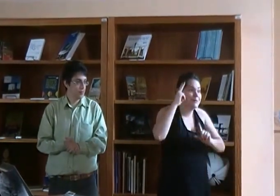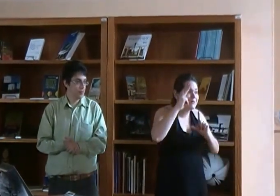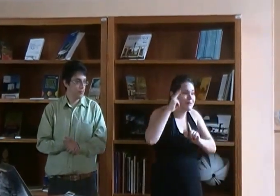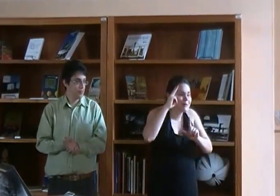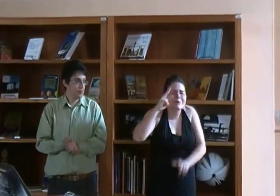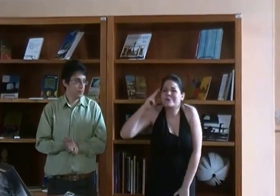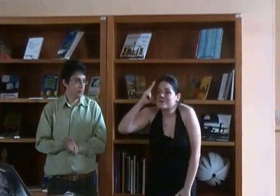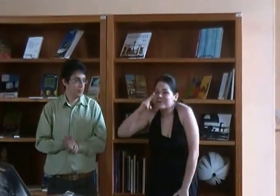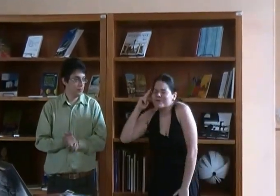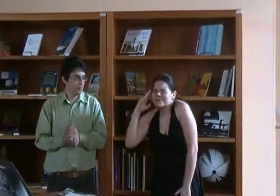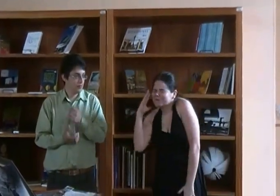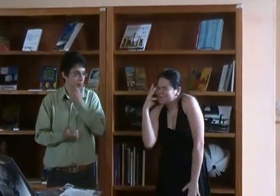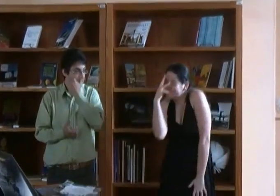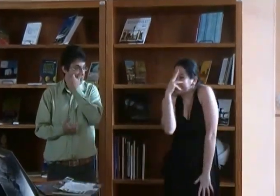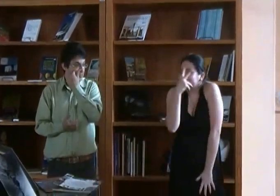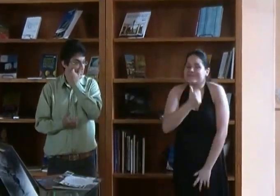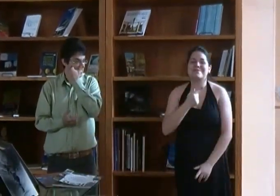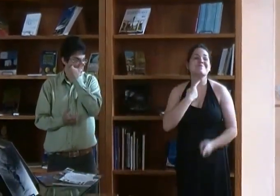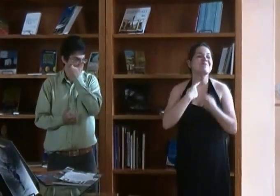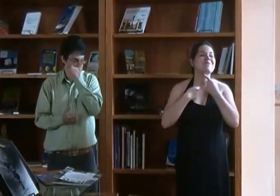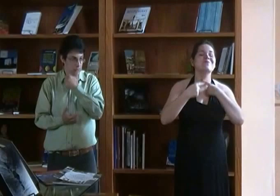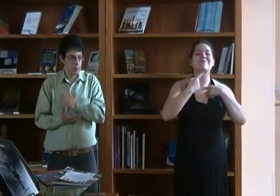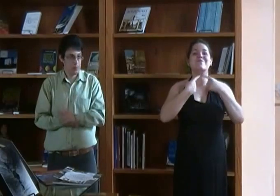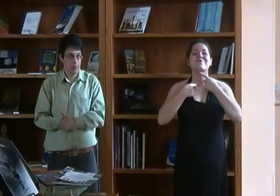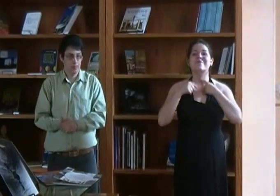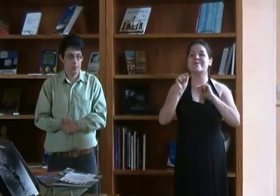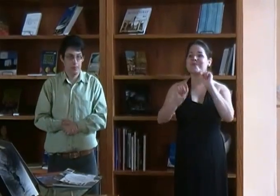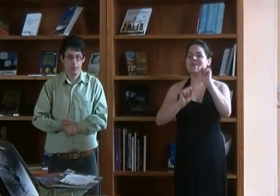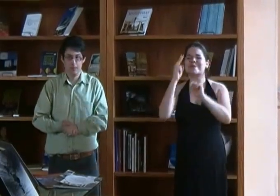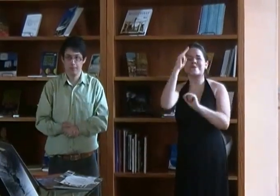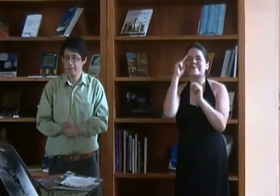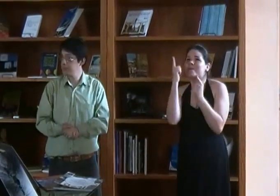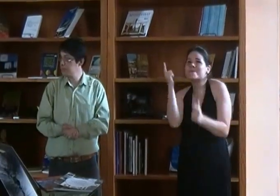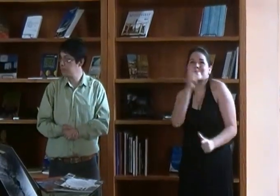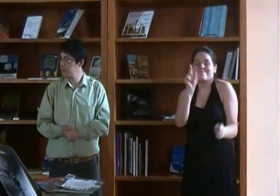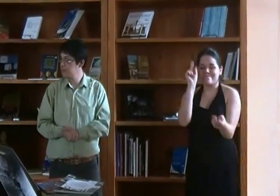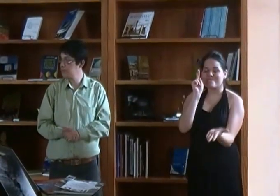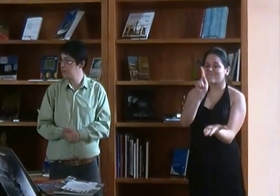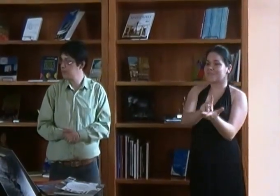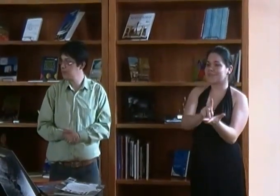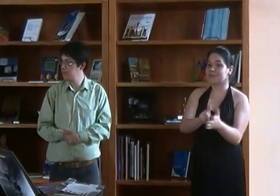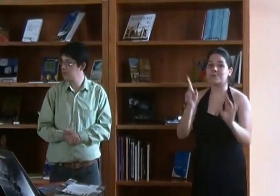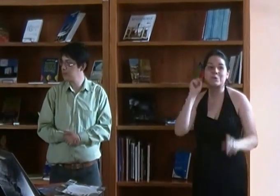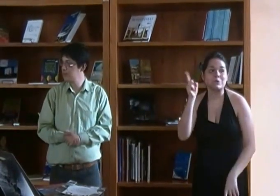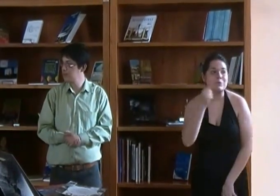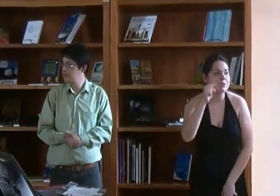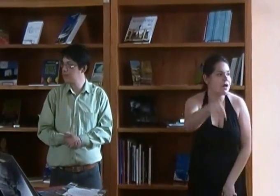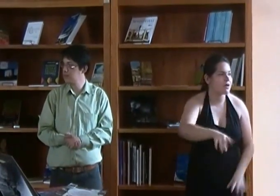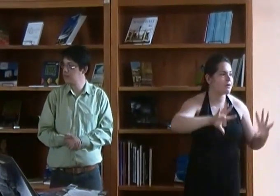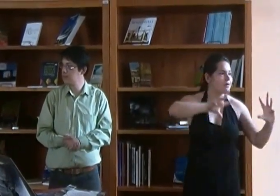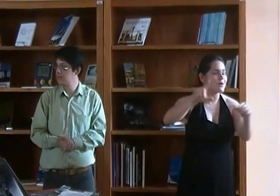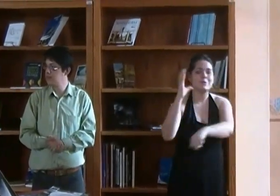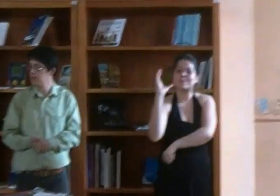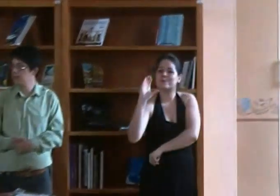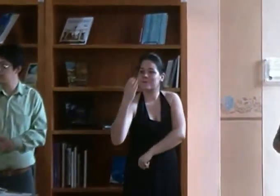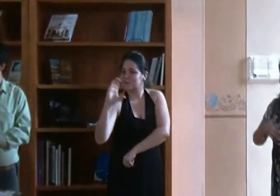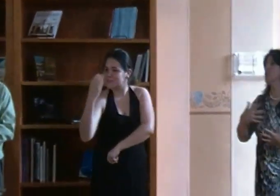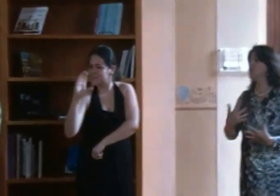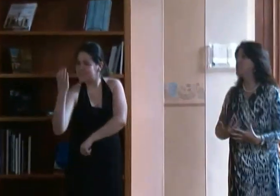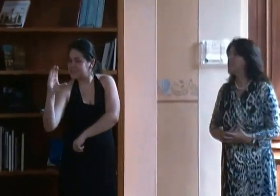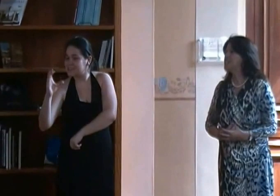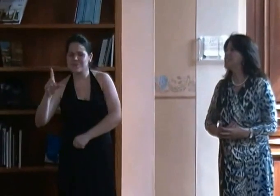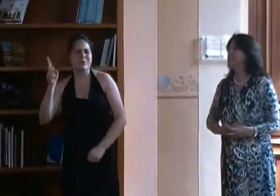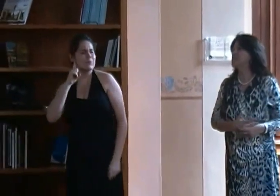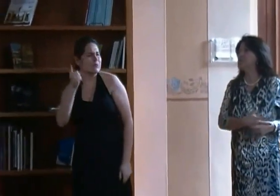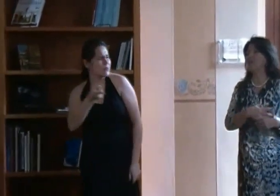um sonho muito bonito, tenho muita vontade de que esse sonho se realize. É que os surdos de Curitiba, a comunidade surda,